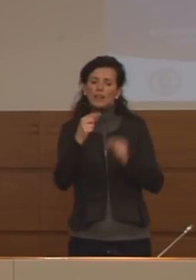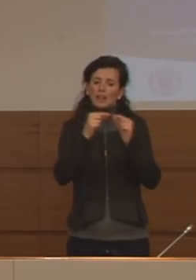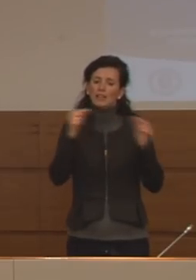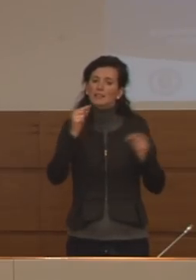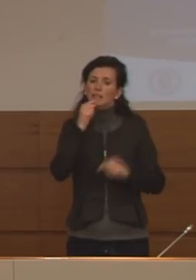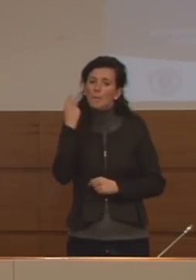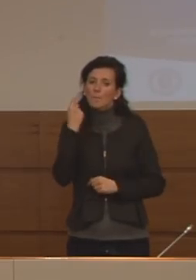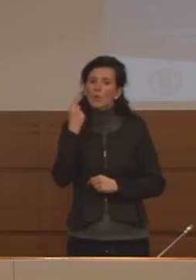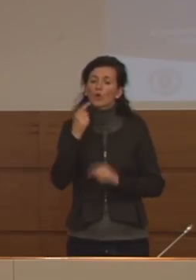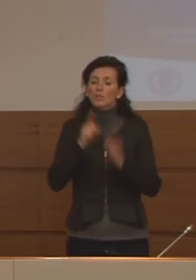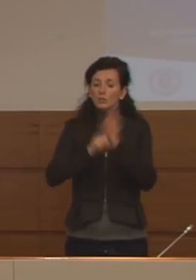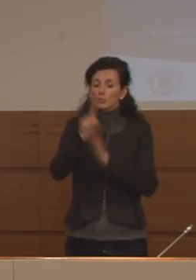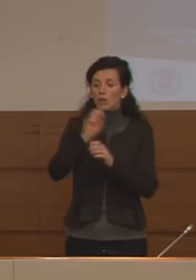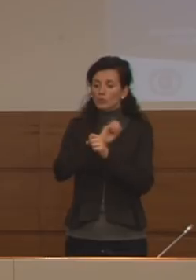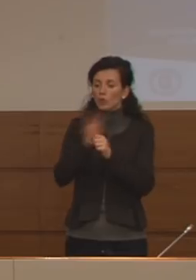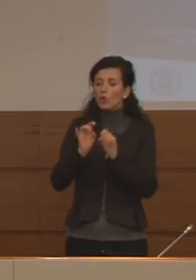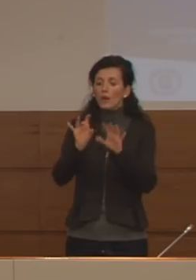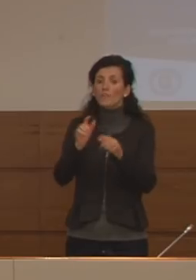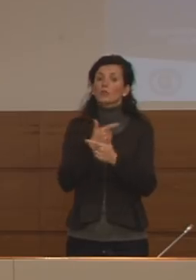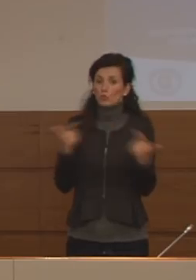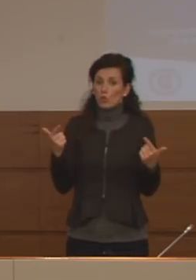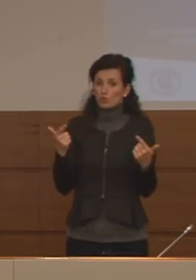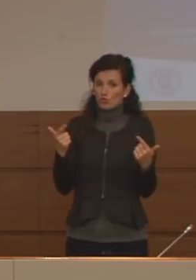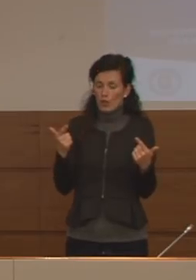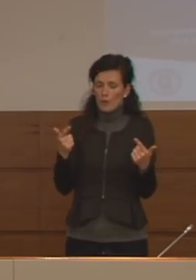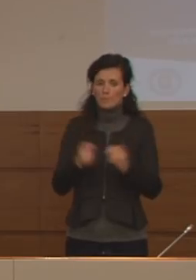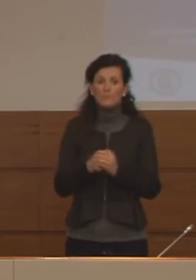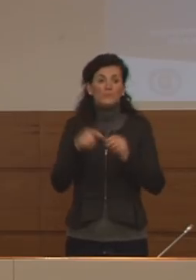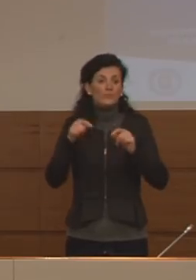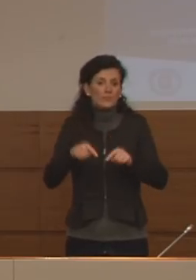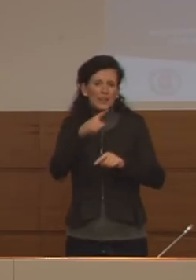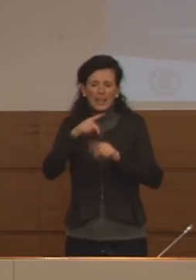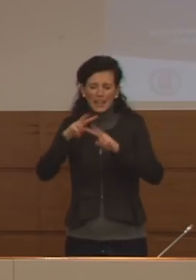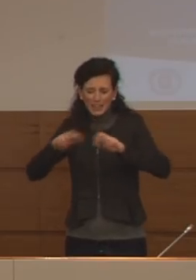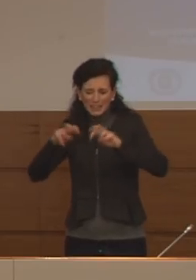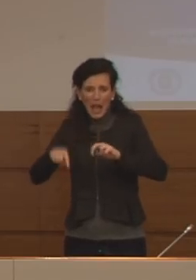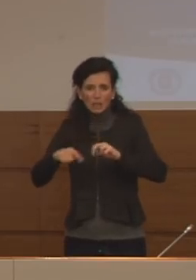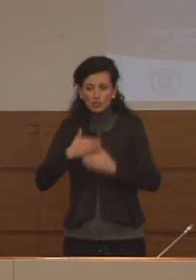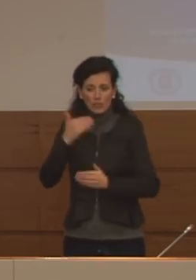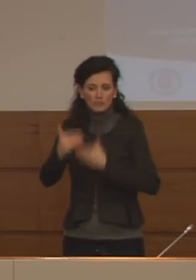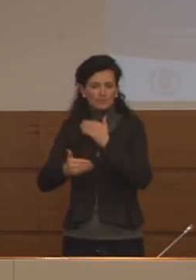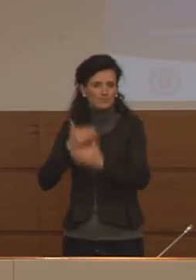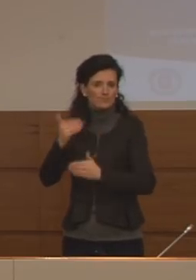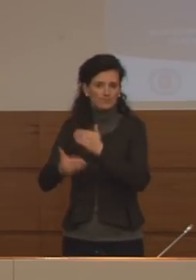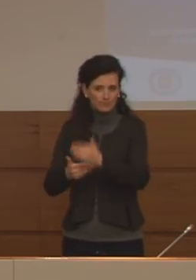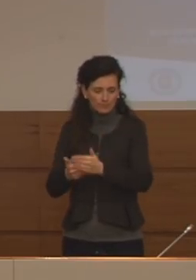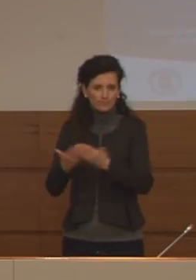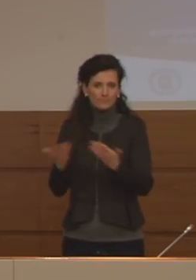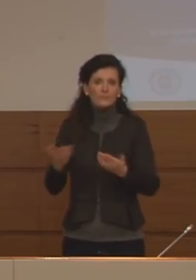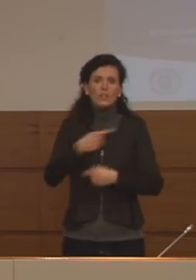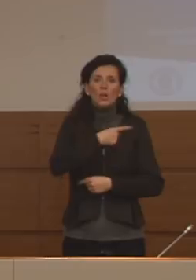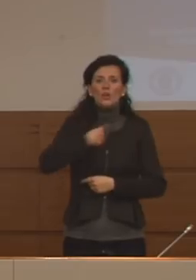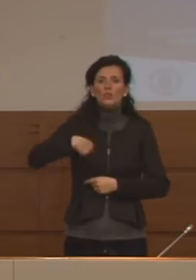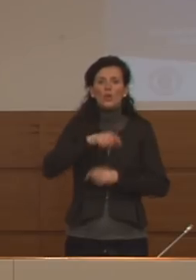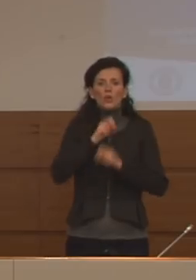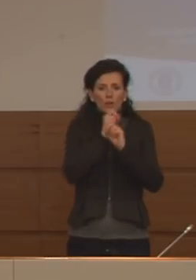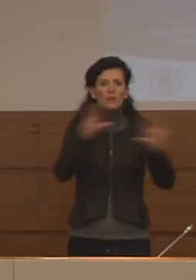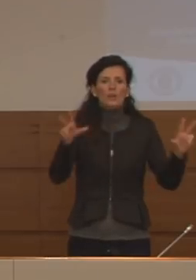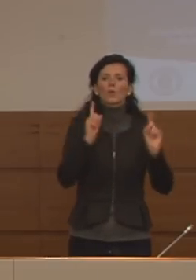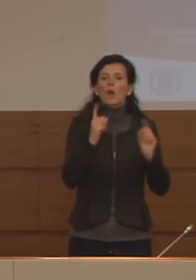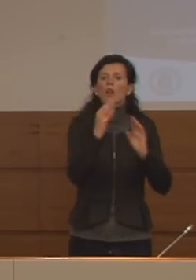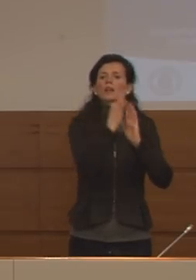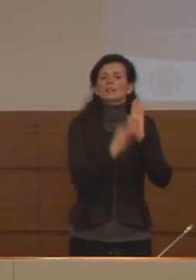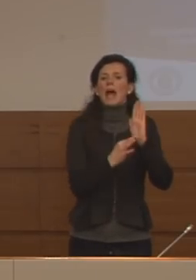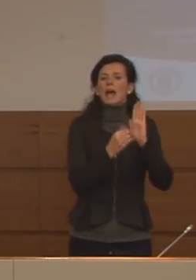una cosa in corso per quello che noi comunichiamo comunicano i dati che otteniamo dalle regioni secondo